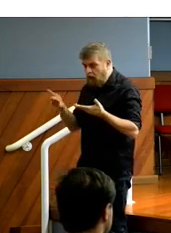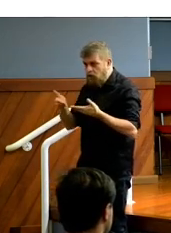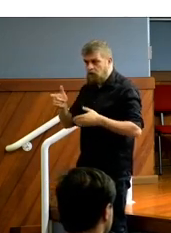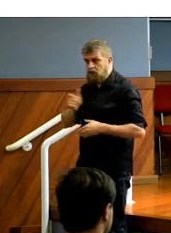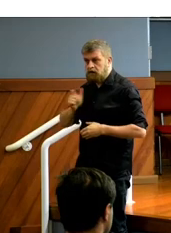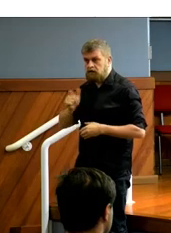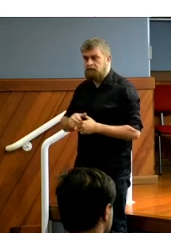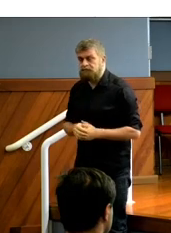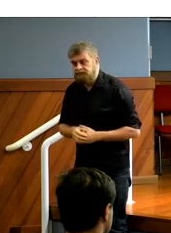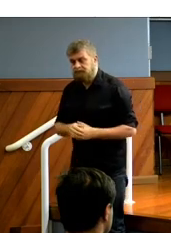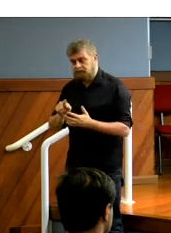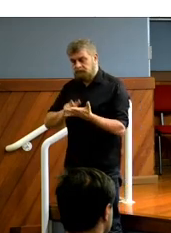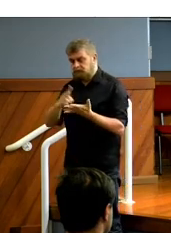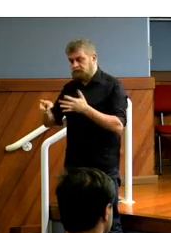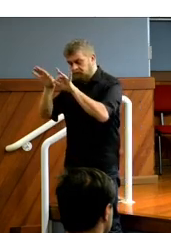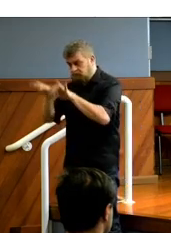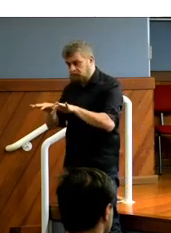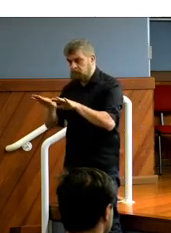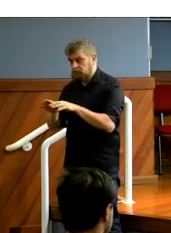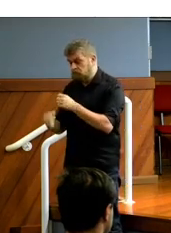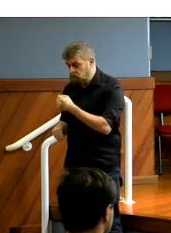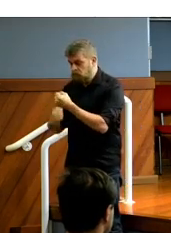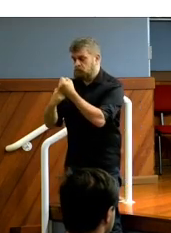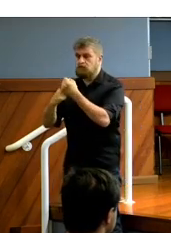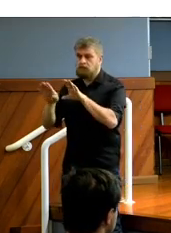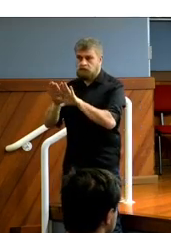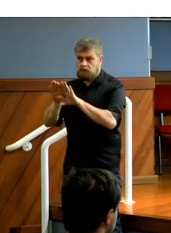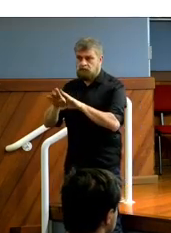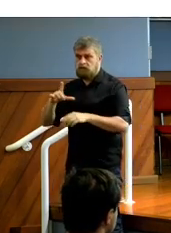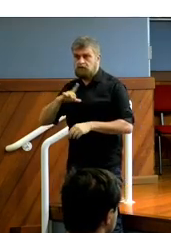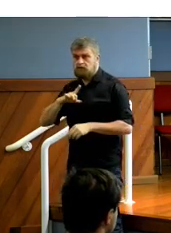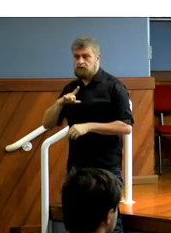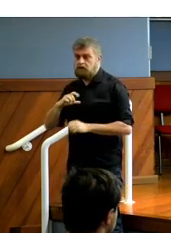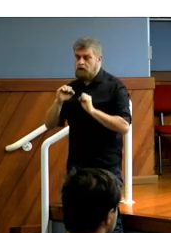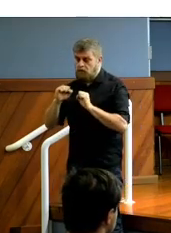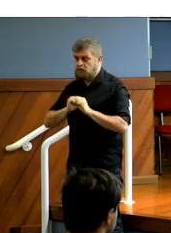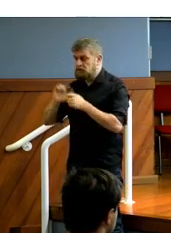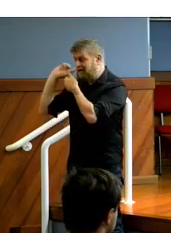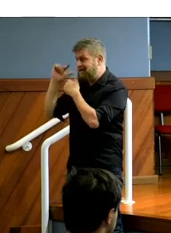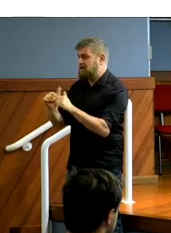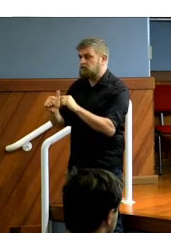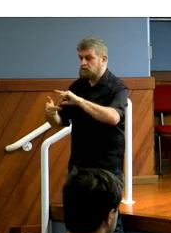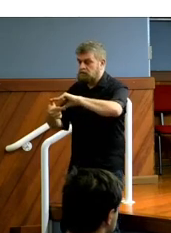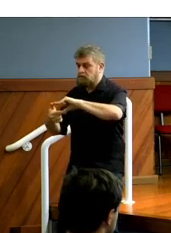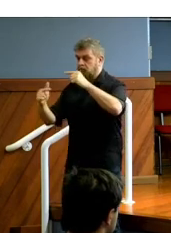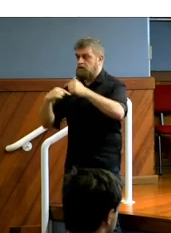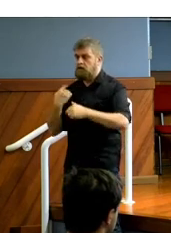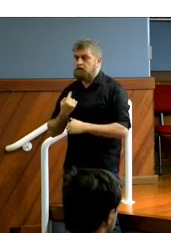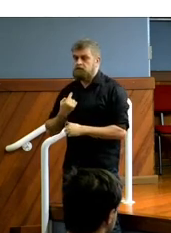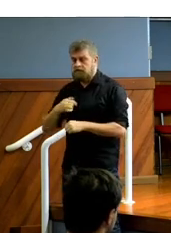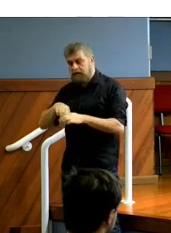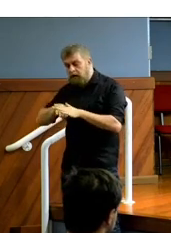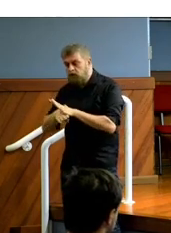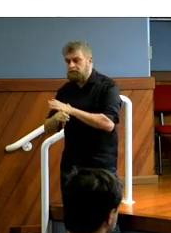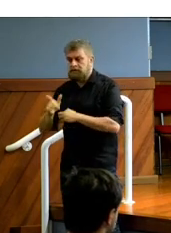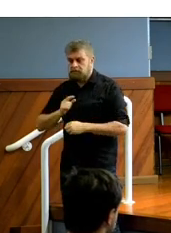nato digital? Ou seja, o suporte dele também existe. Pode não ser um suporte convencional, do modo como a gente pensa, que é aquela ideia